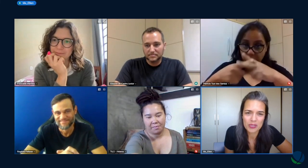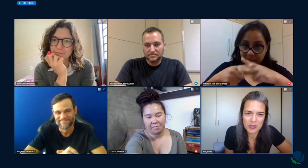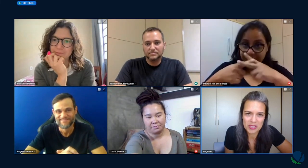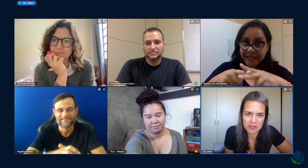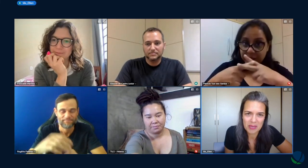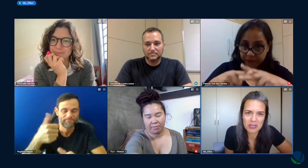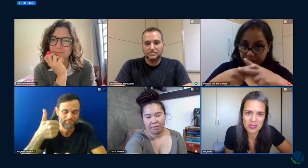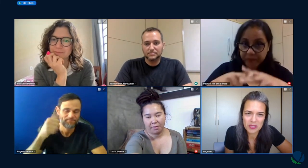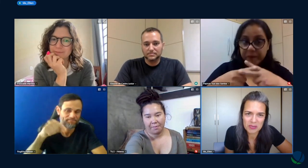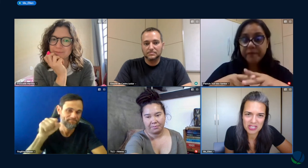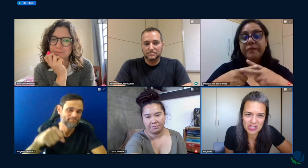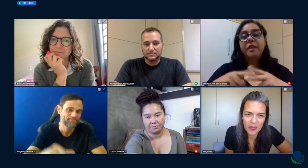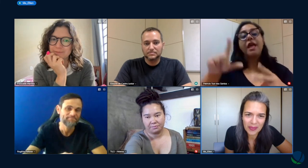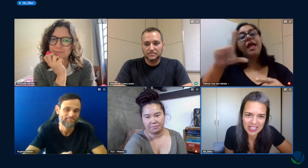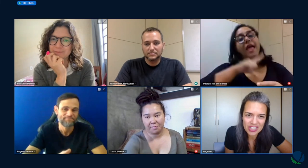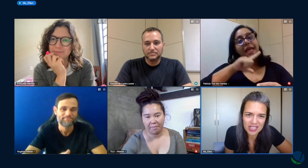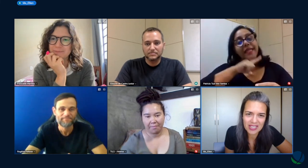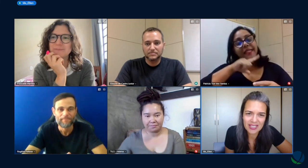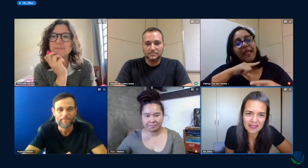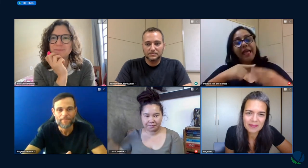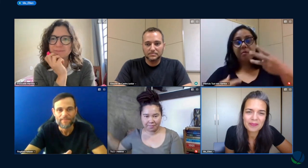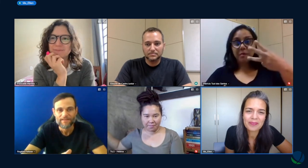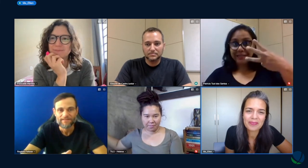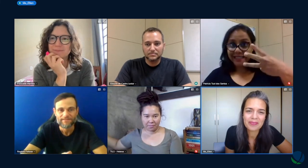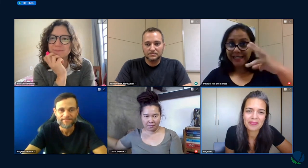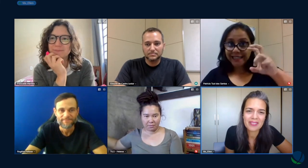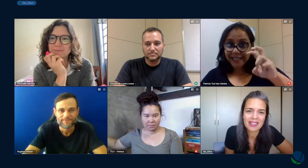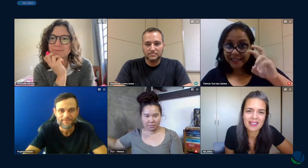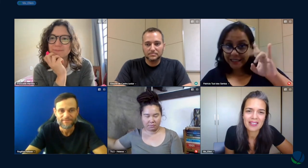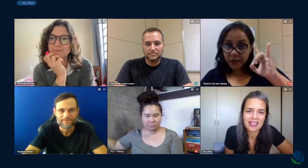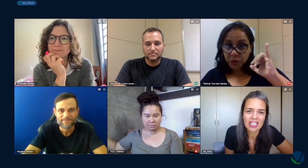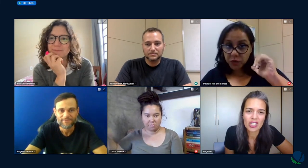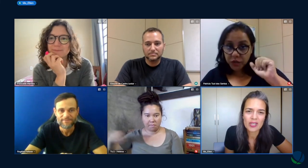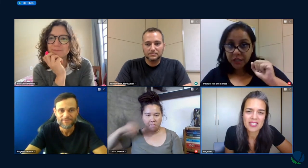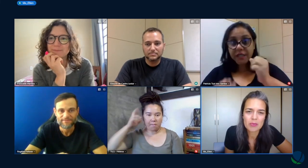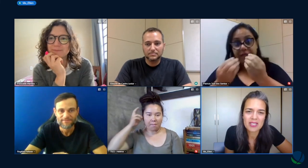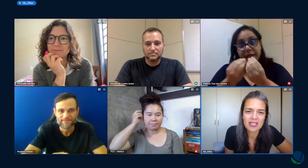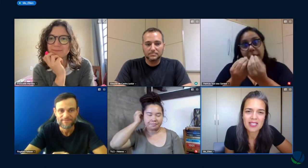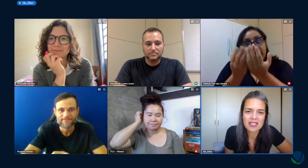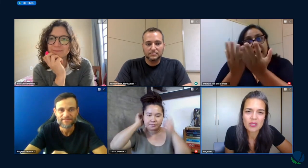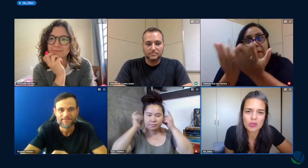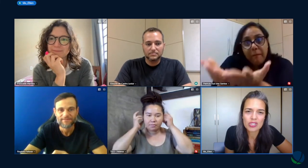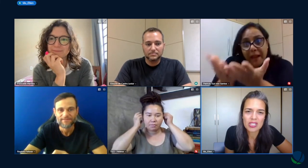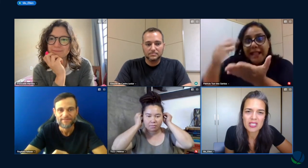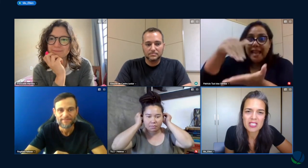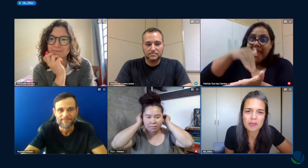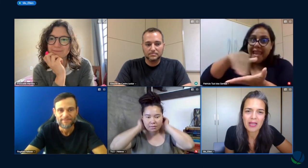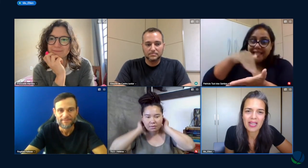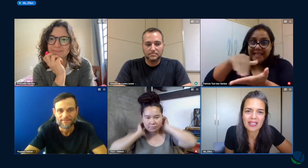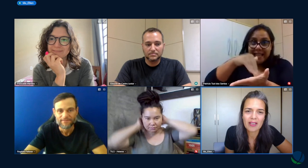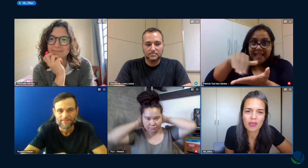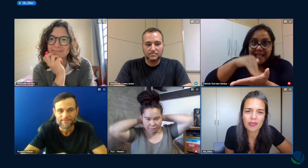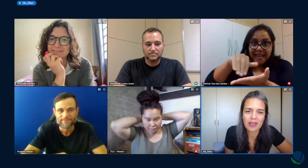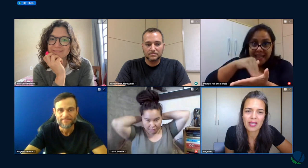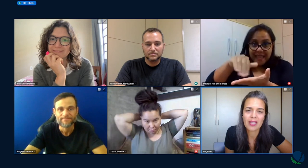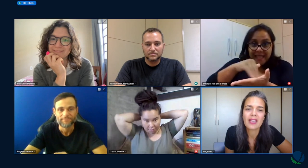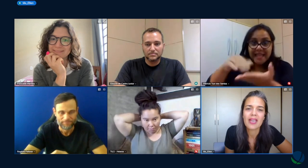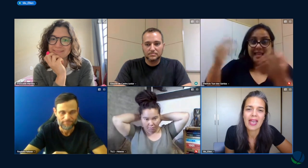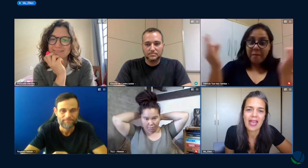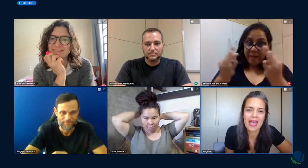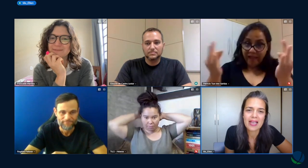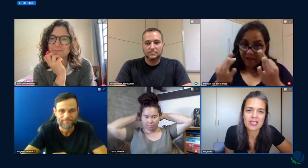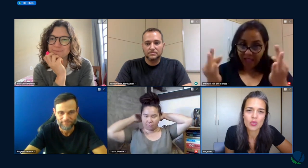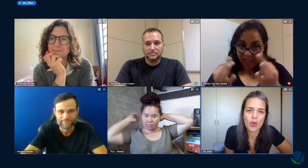Tem algumas coisas, tem muitas coisas para a gente corrigir. E nós temos 35 dias para